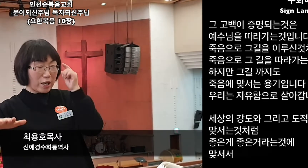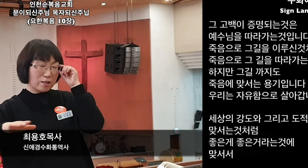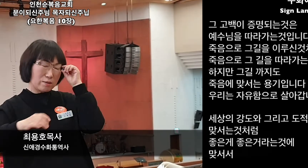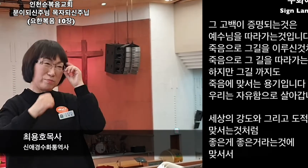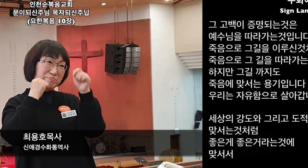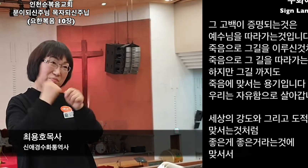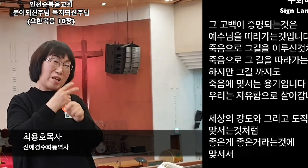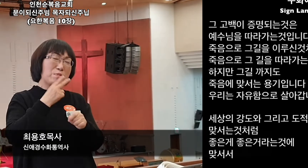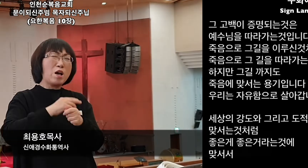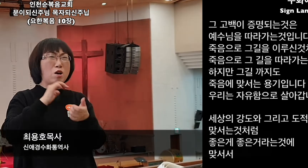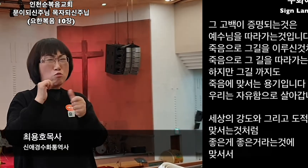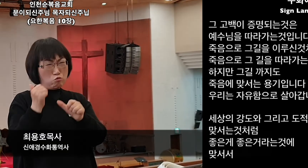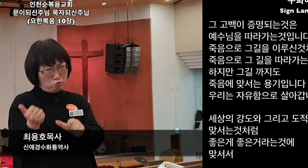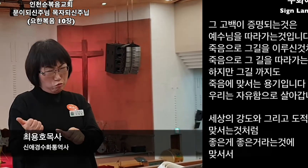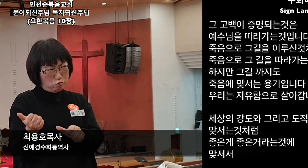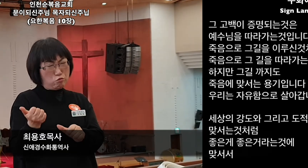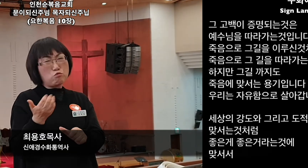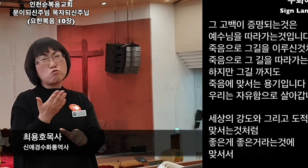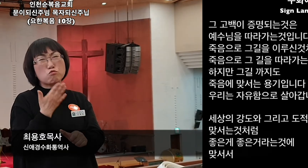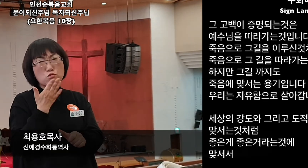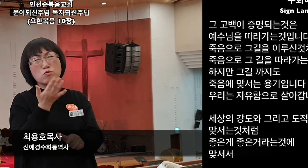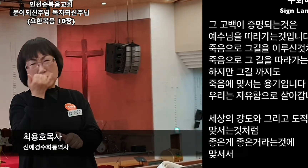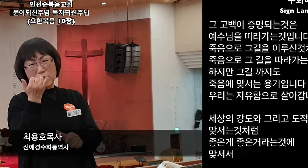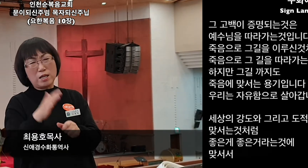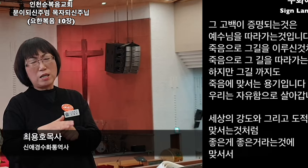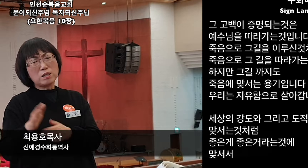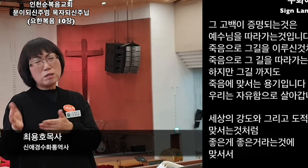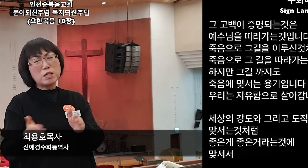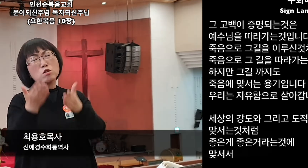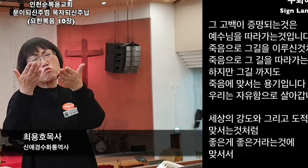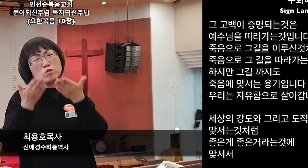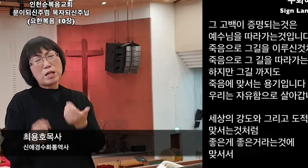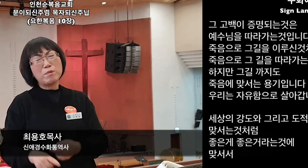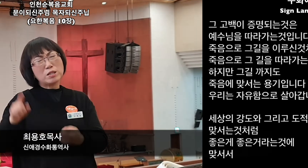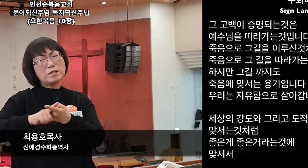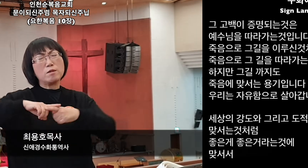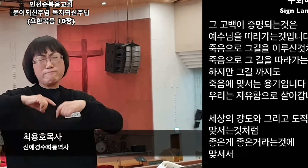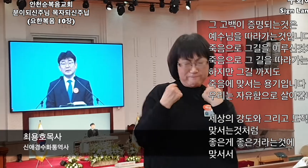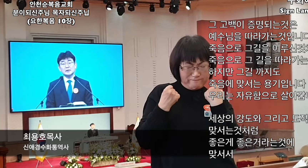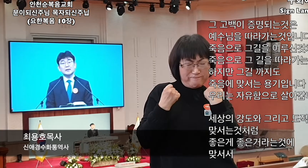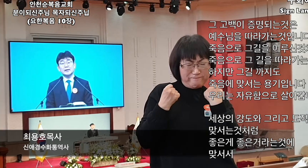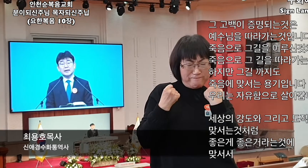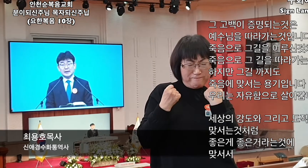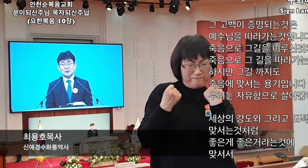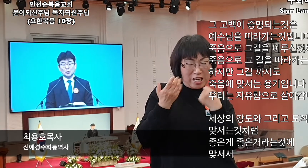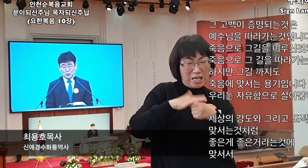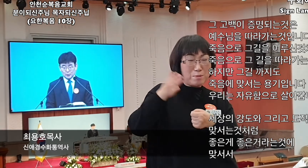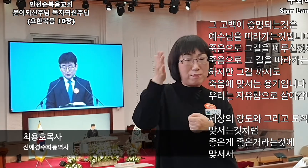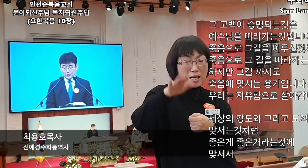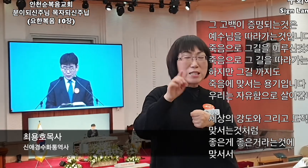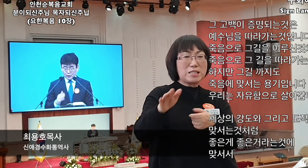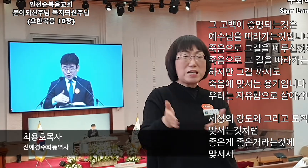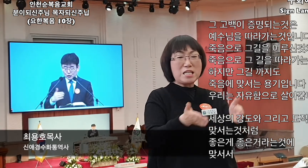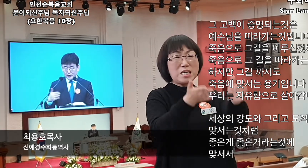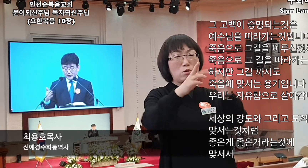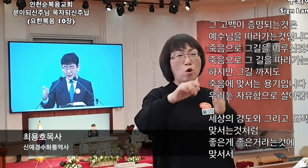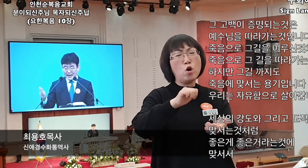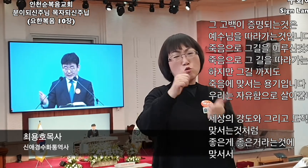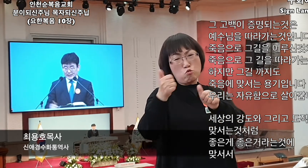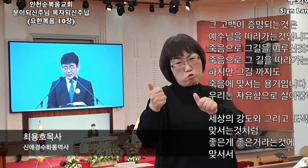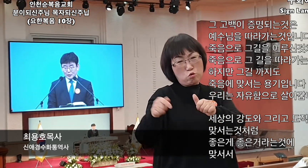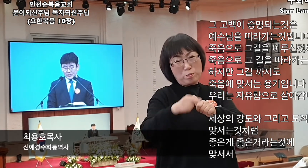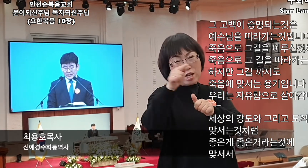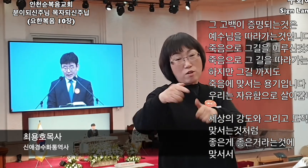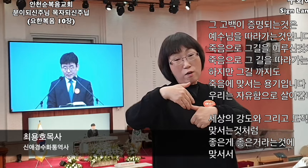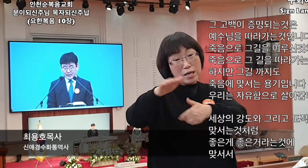어쩌면 누군가에게 하나님께서 그 길을 주신다면 그렇게. 하지만 그 길까지도 우리는 죽으면서